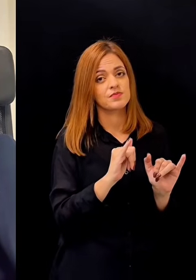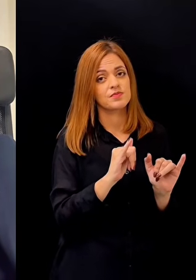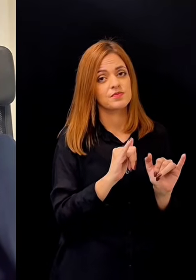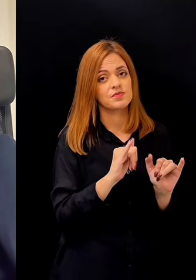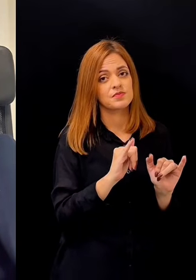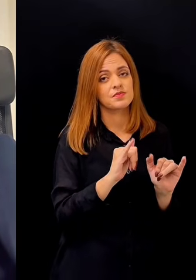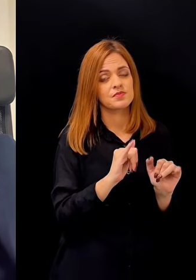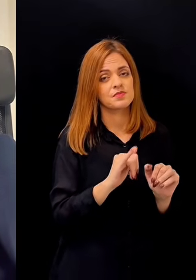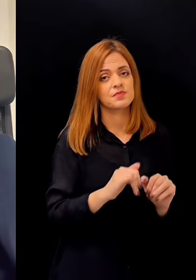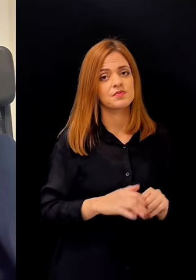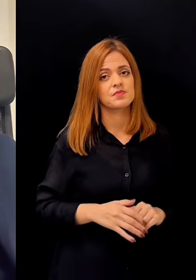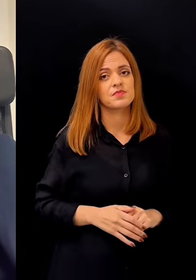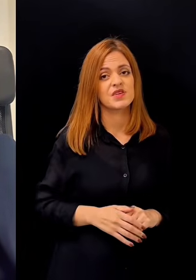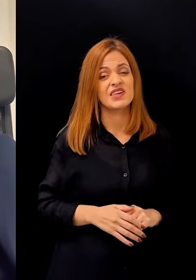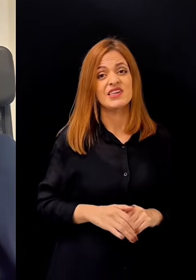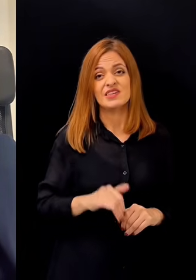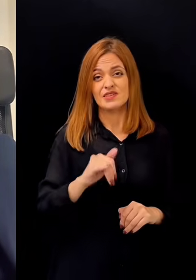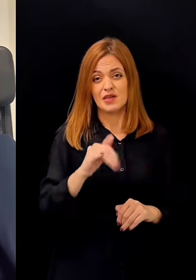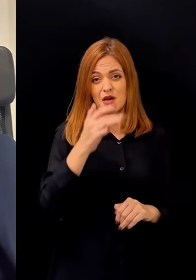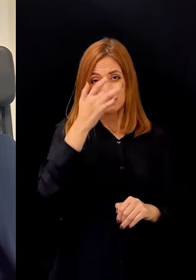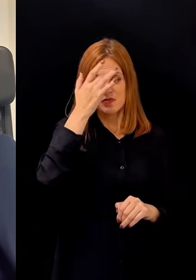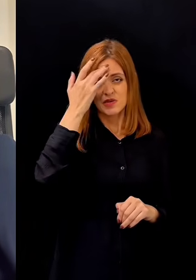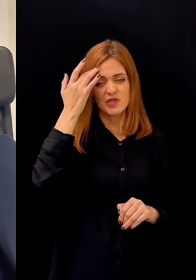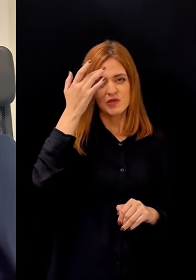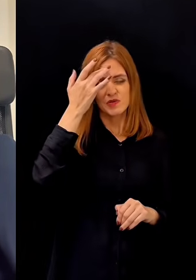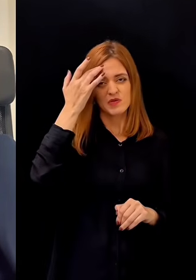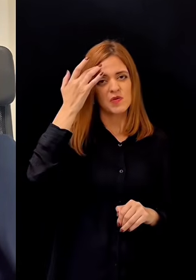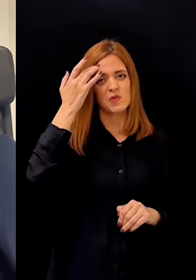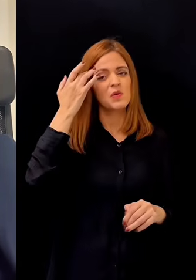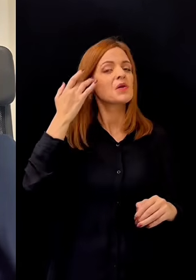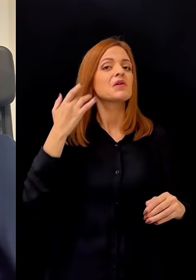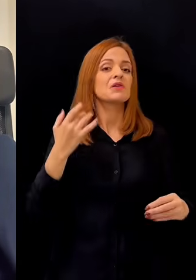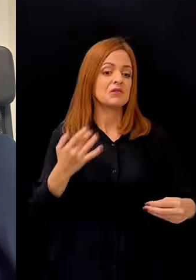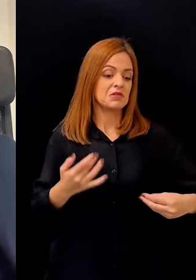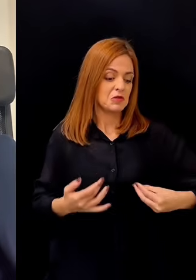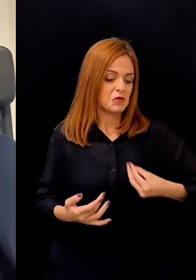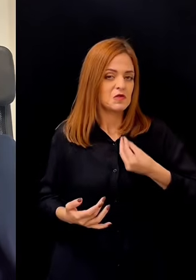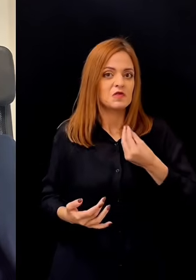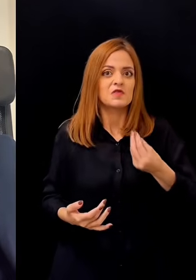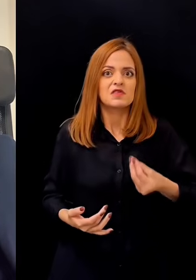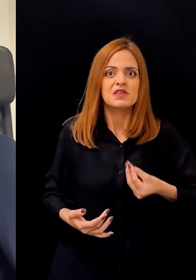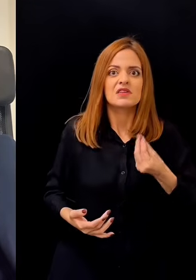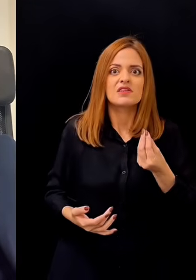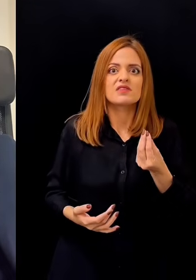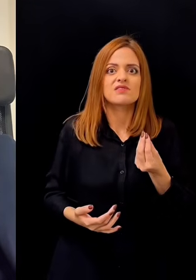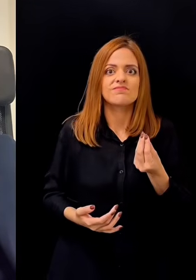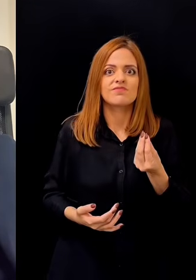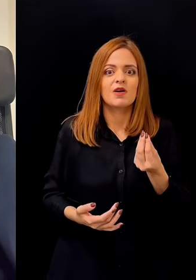que aquele que não nascer de novo